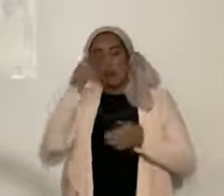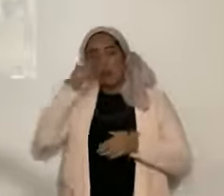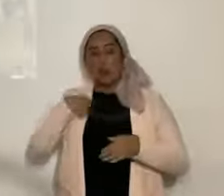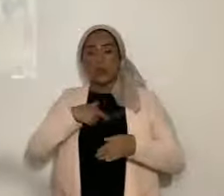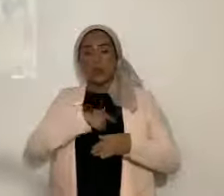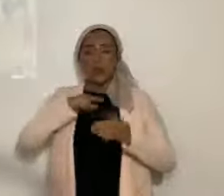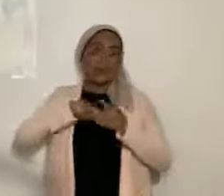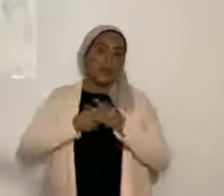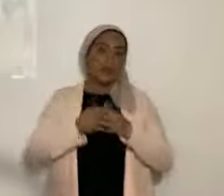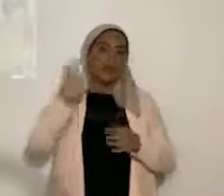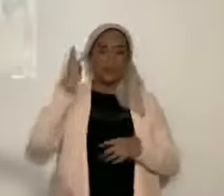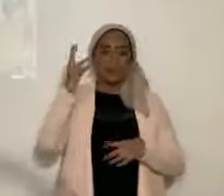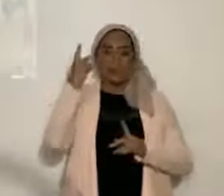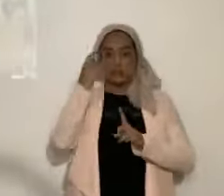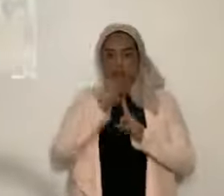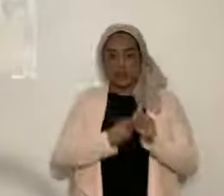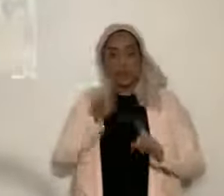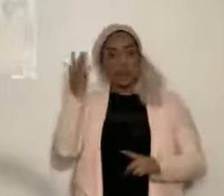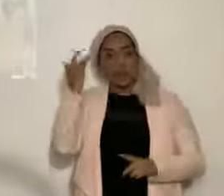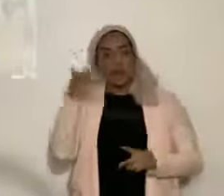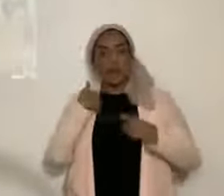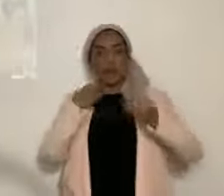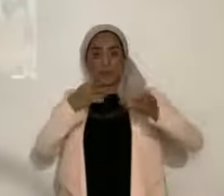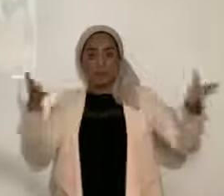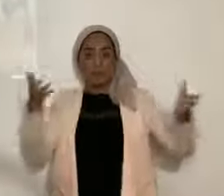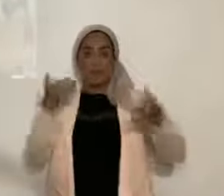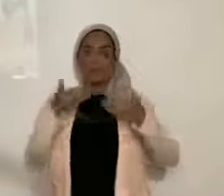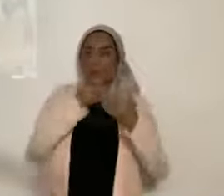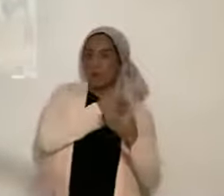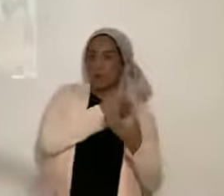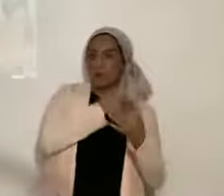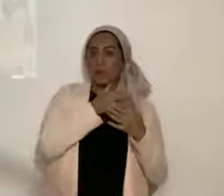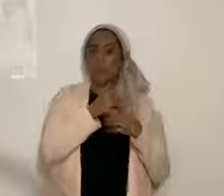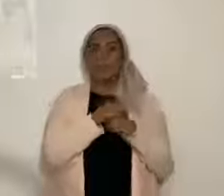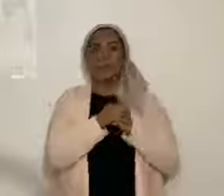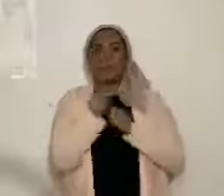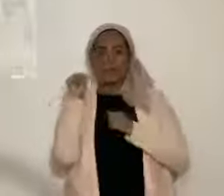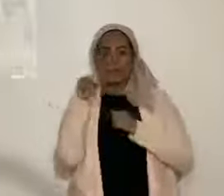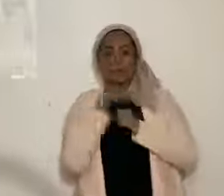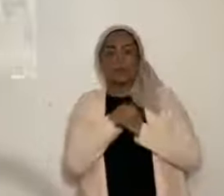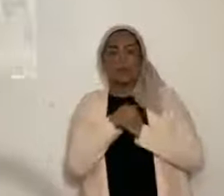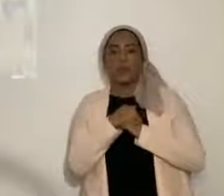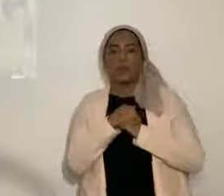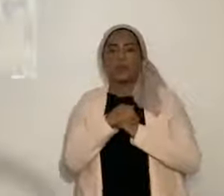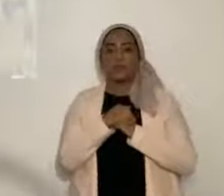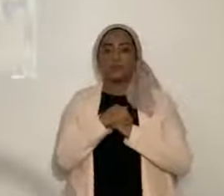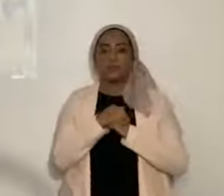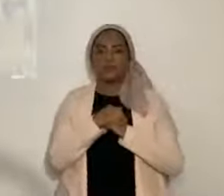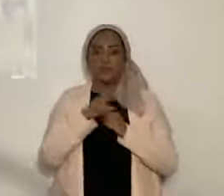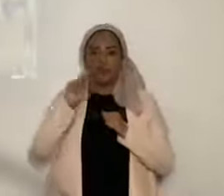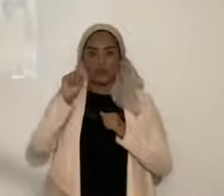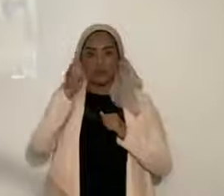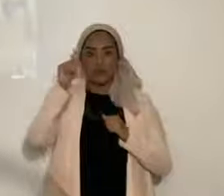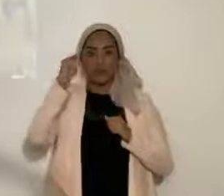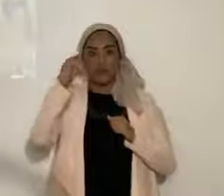iniciemos el mes sexto. Por eso estoy diciendo esto con anticipación. ¿Sí? 1